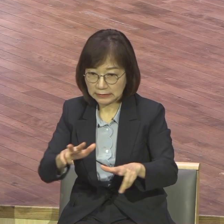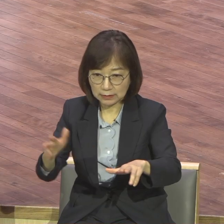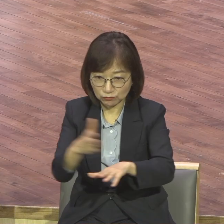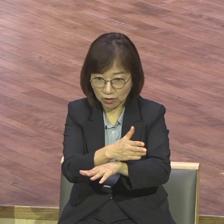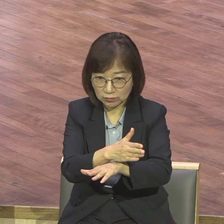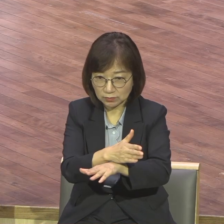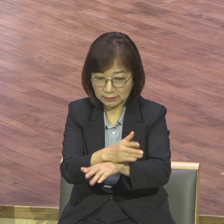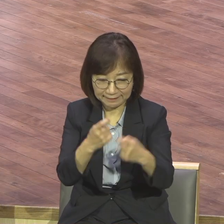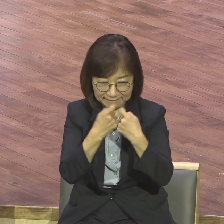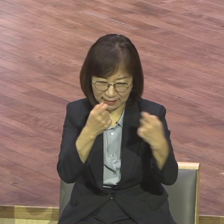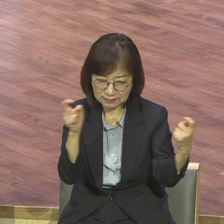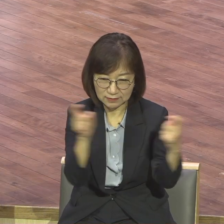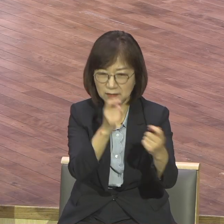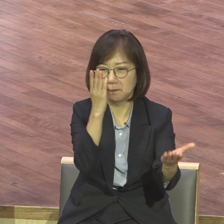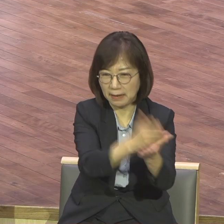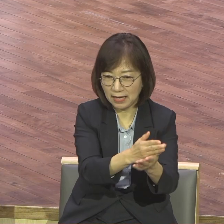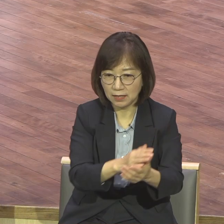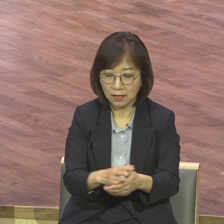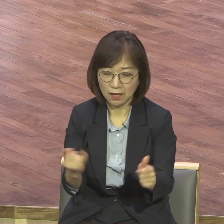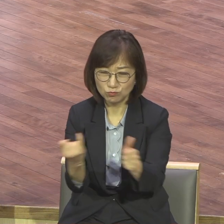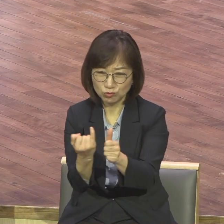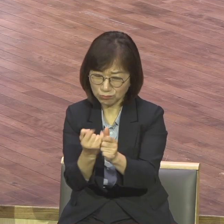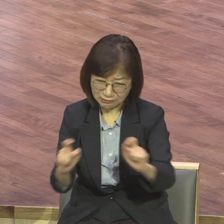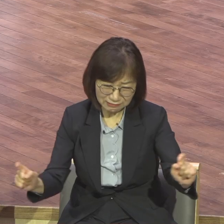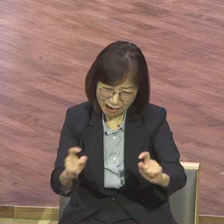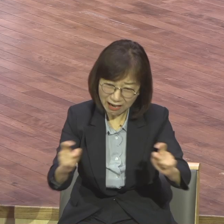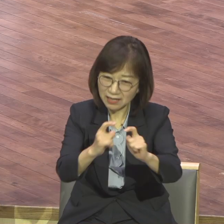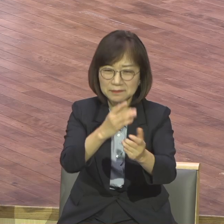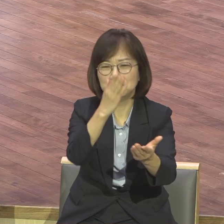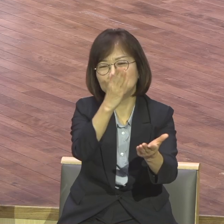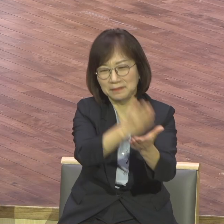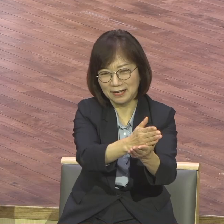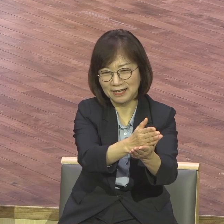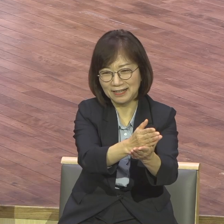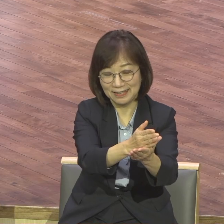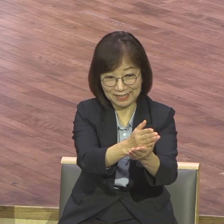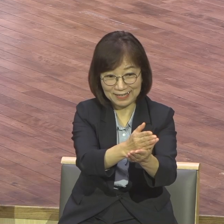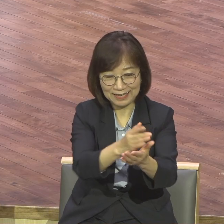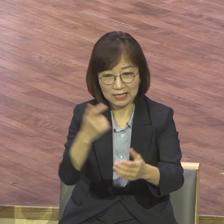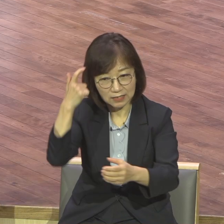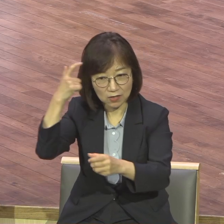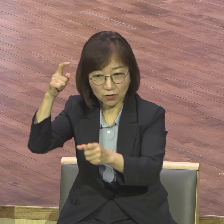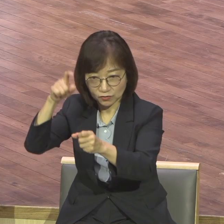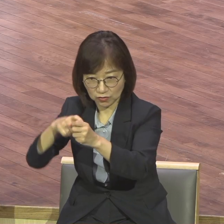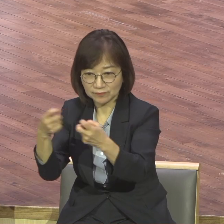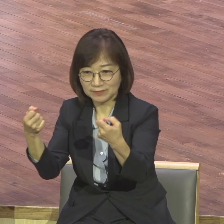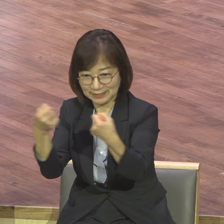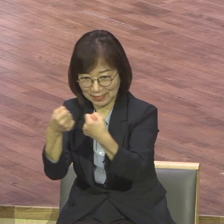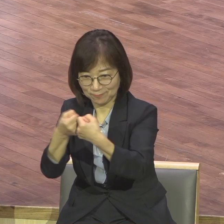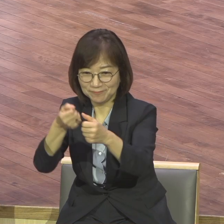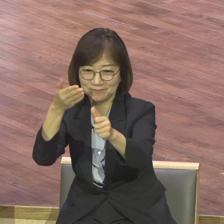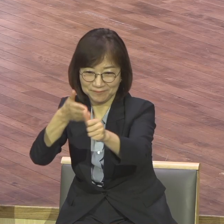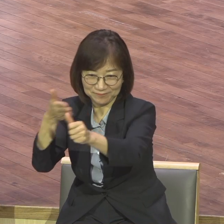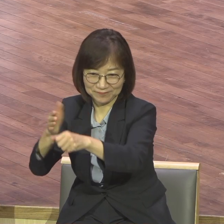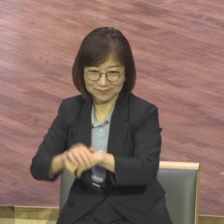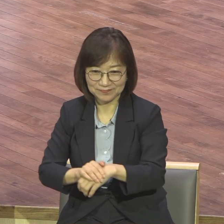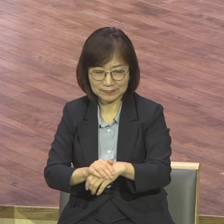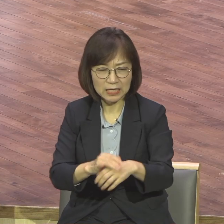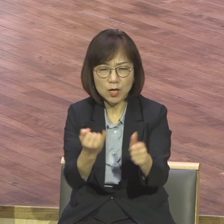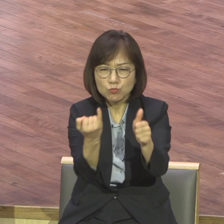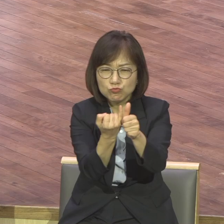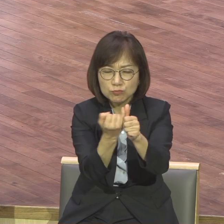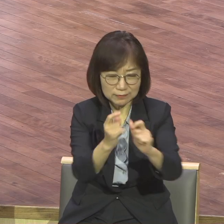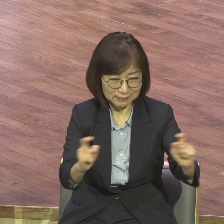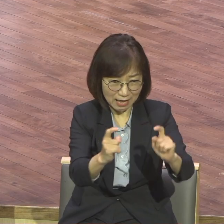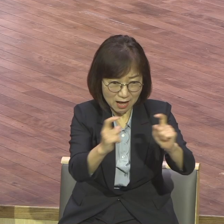싸워보시기 바랍니다. 부부 싸움 하지 말고 부부 싸움을 하는 게 육신적 싸움이에요. 이 사단과 사단이 꼬신 거거든요. 부부